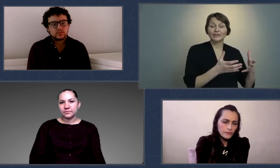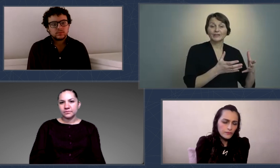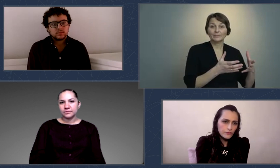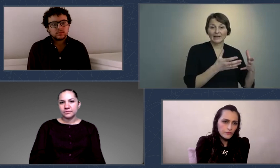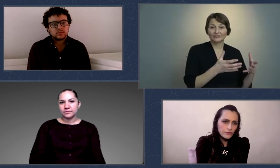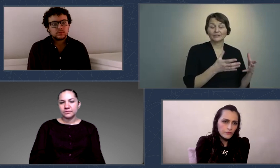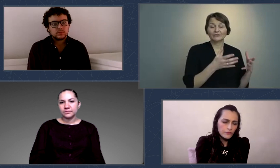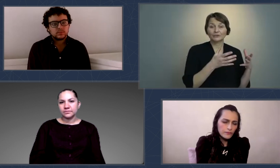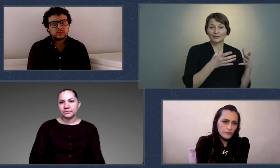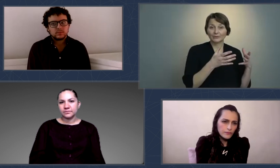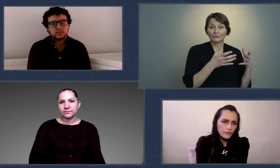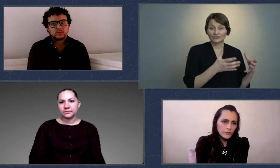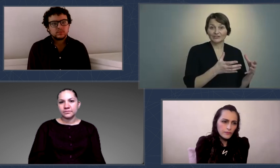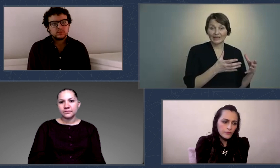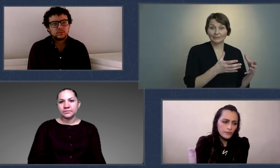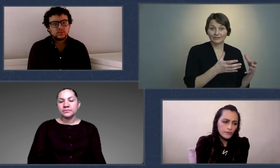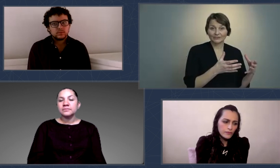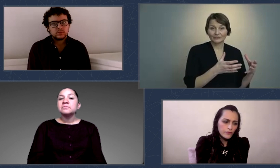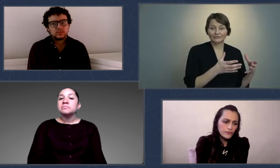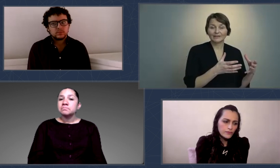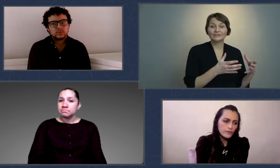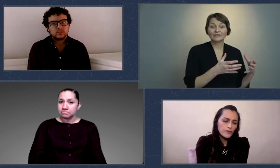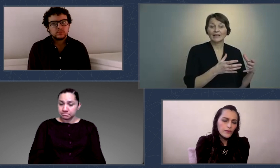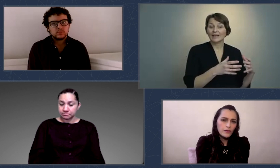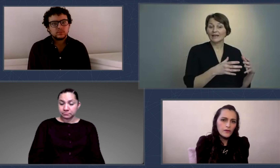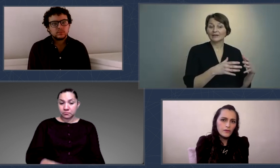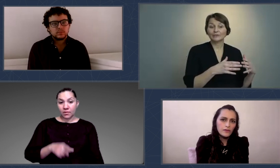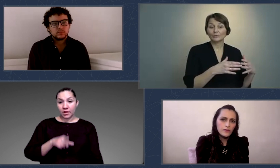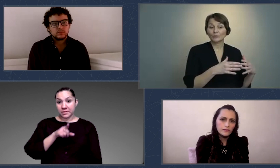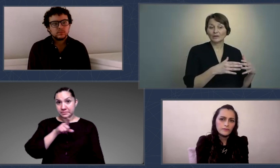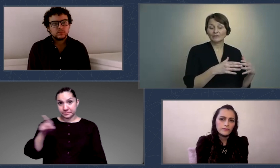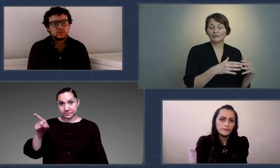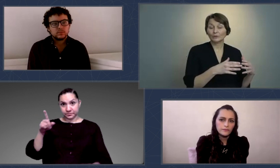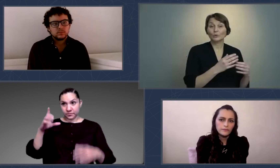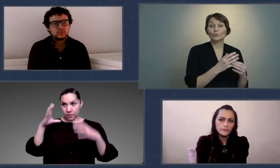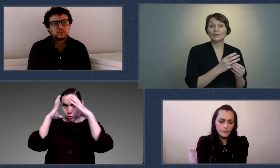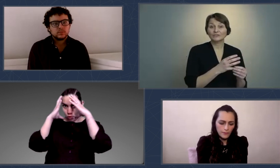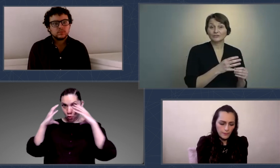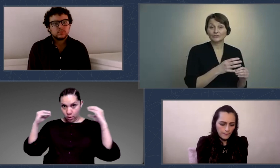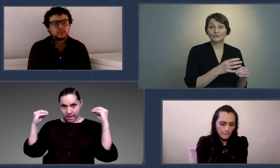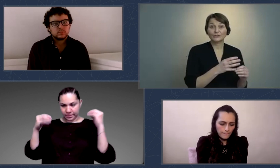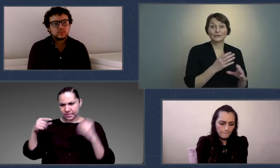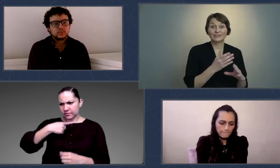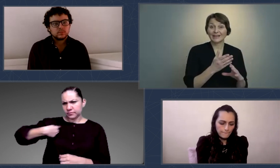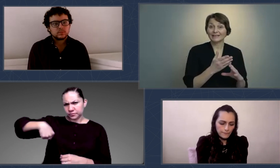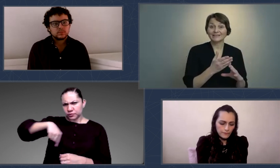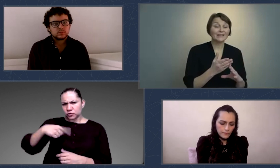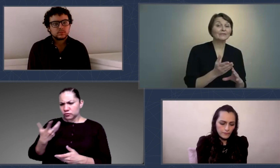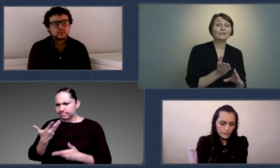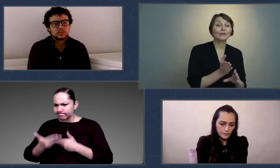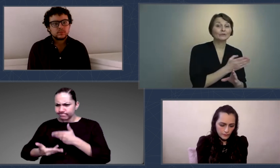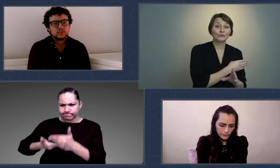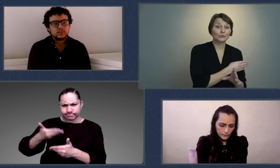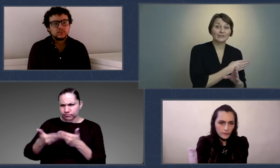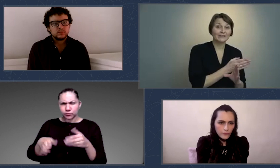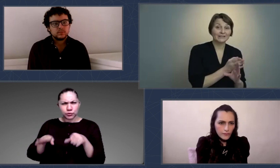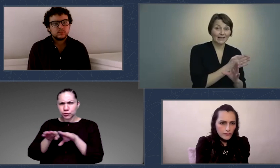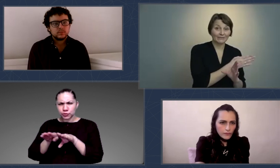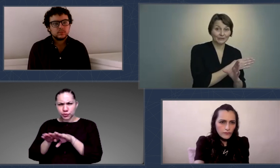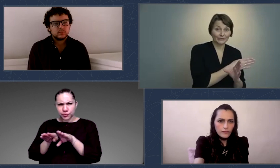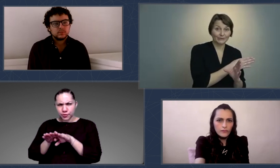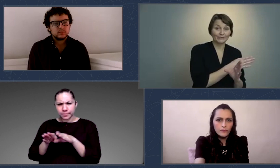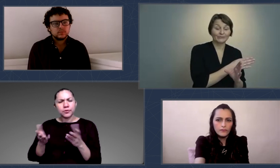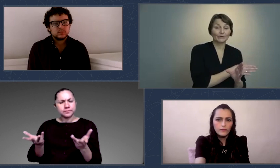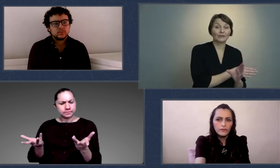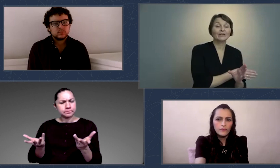No, so what we did in the Bueno, lo Netherlands. que nosotros hicimos en Holanda So the 4-year bachelor degree es was